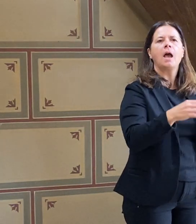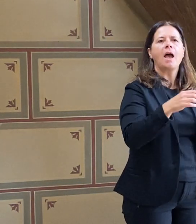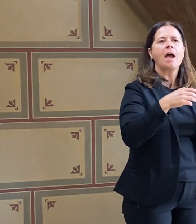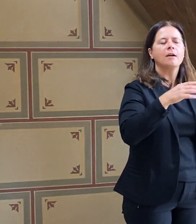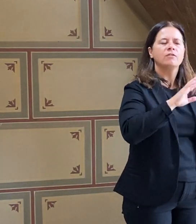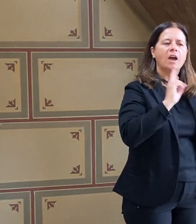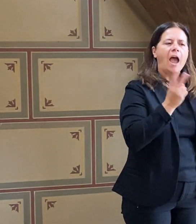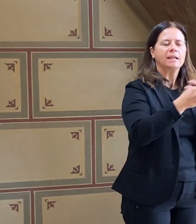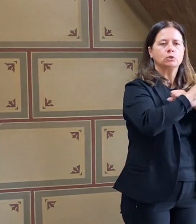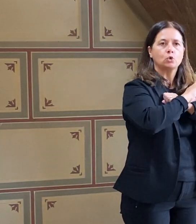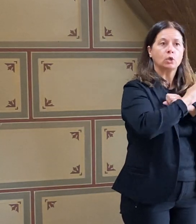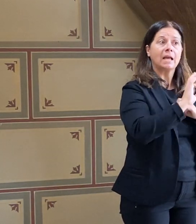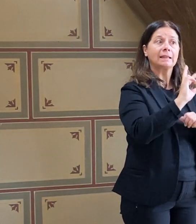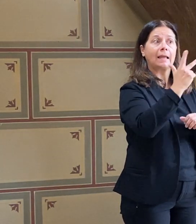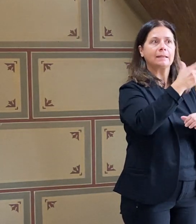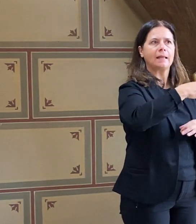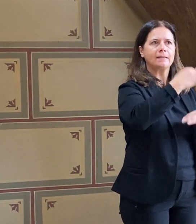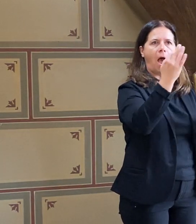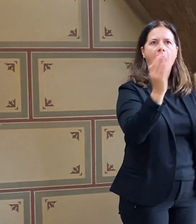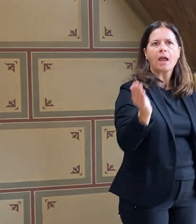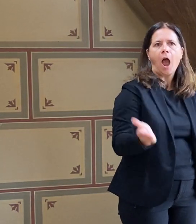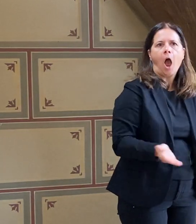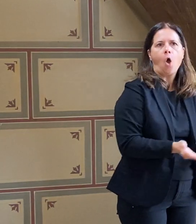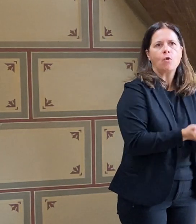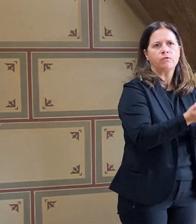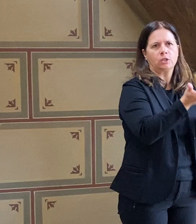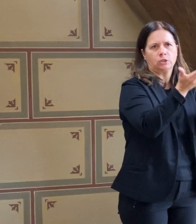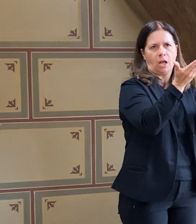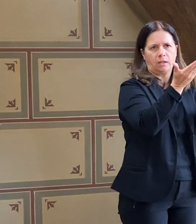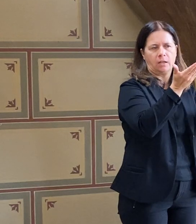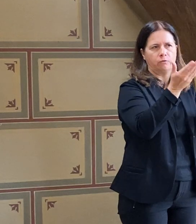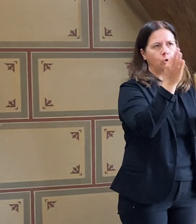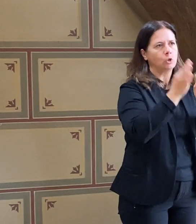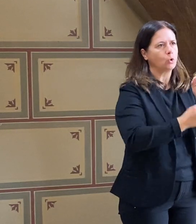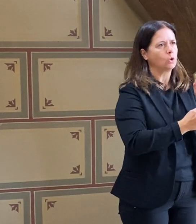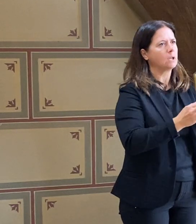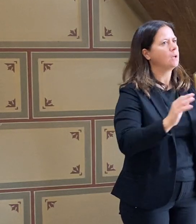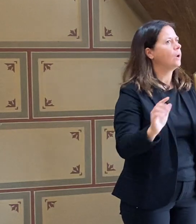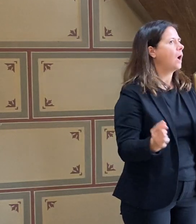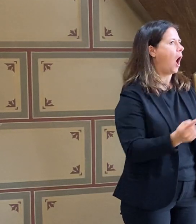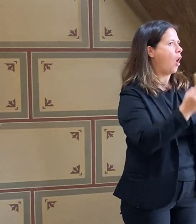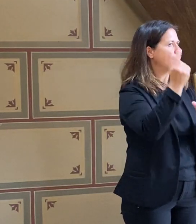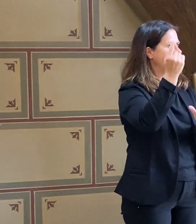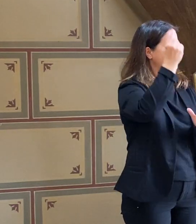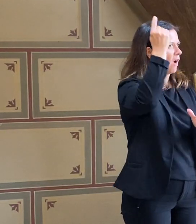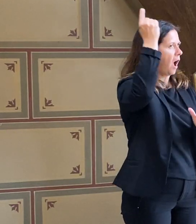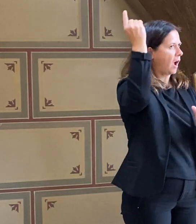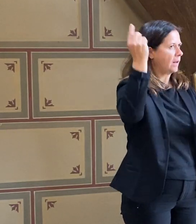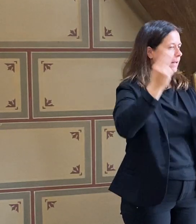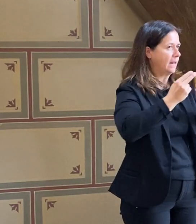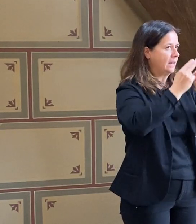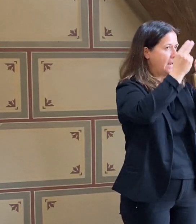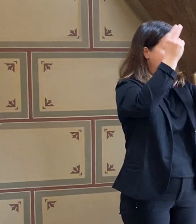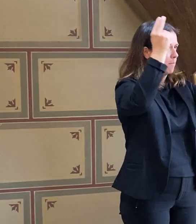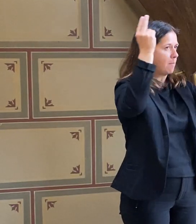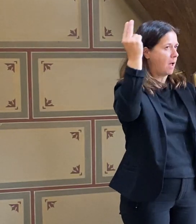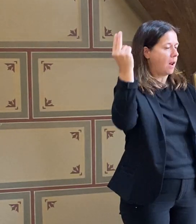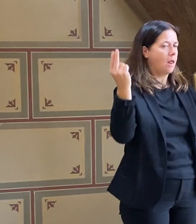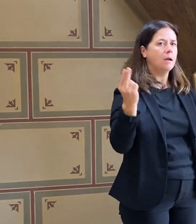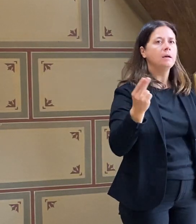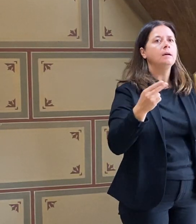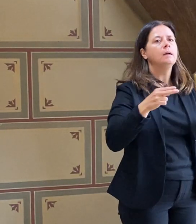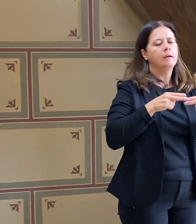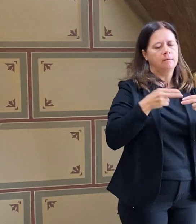Todes, am dritten Tage auferstanden von den Toten, aufgefahren in den Himmel.